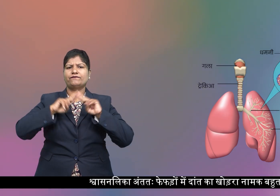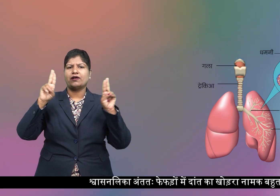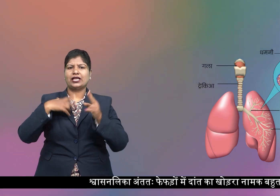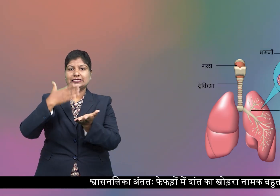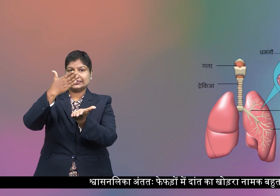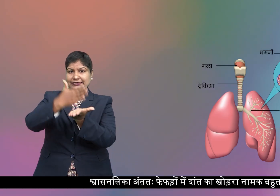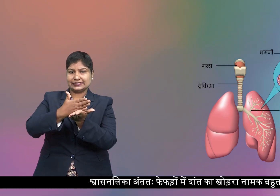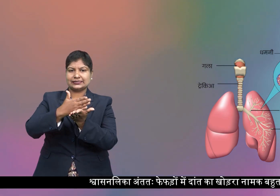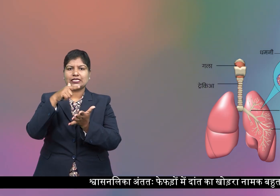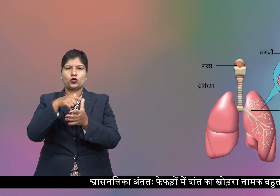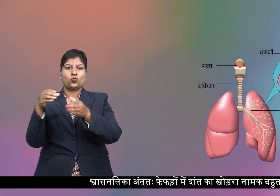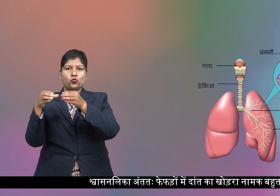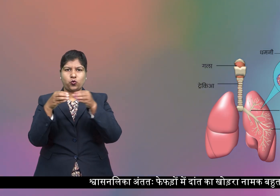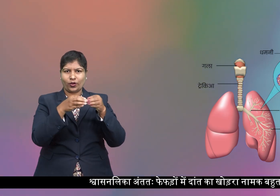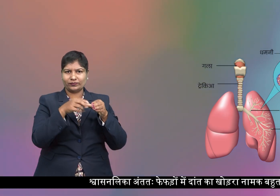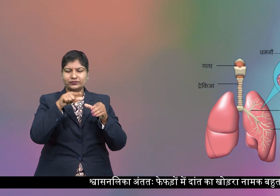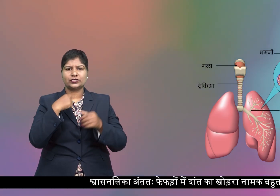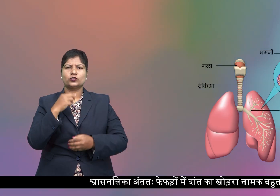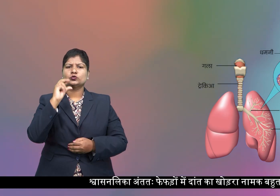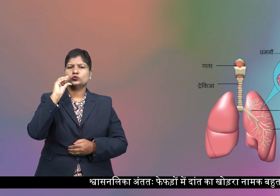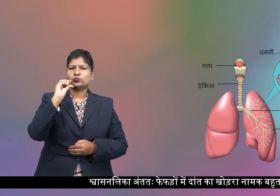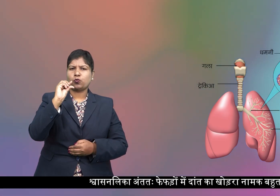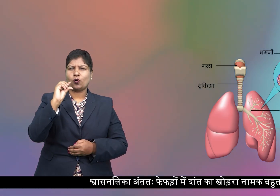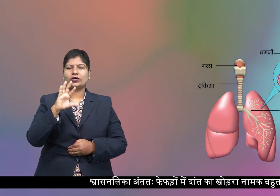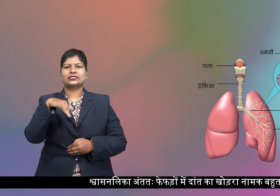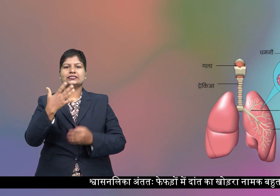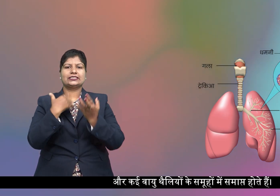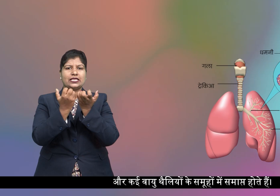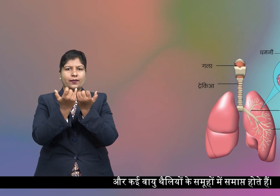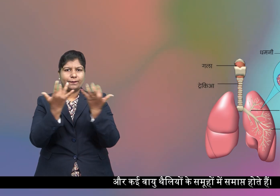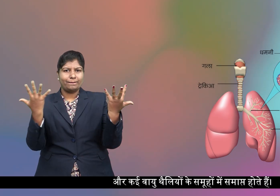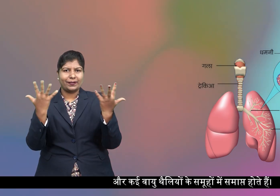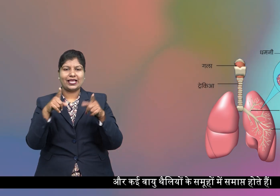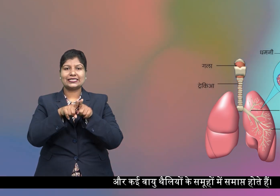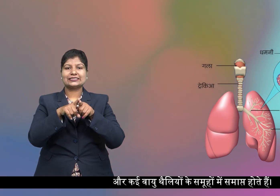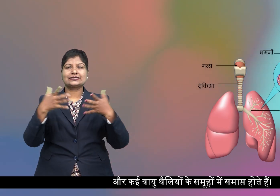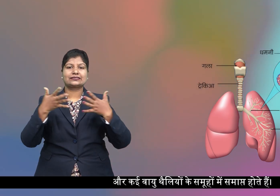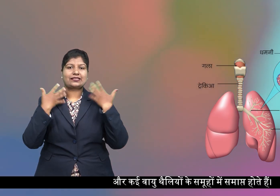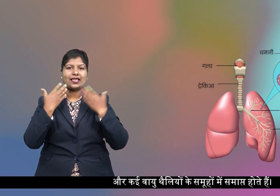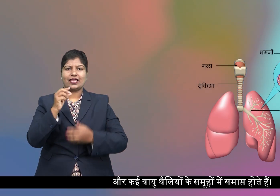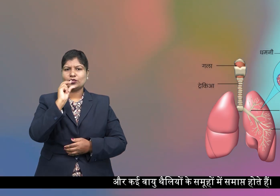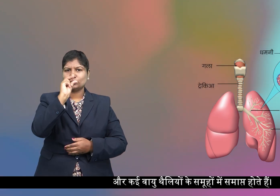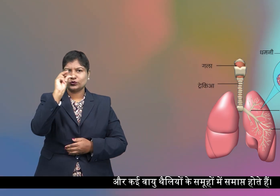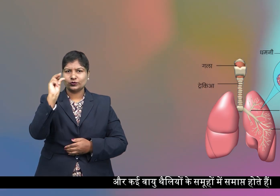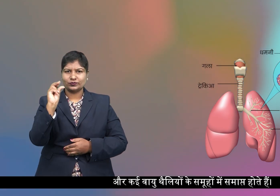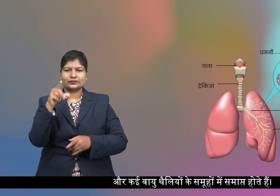का खुदरा नामक बहुत छोटे और कई वायुथैलिका